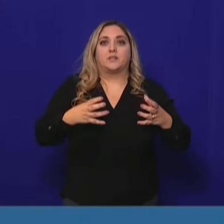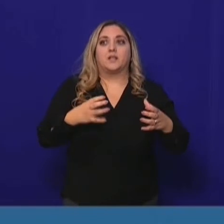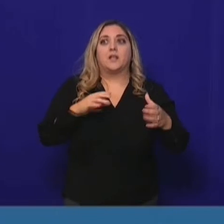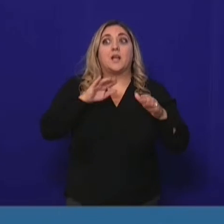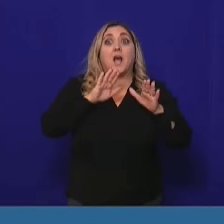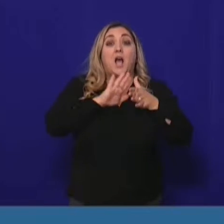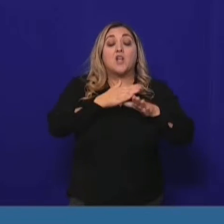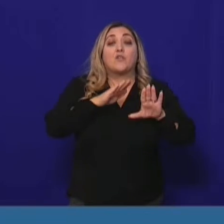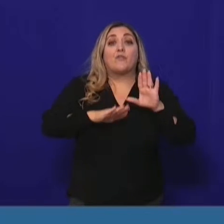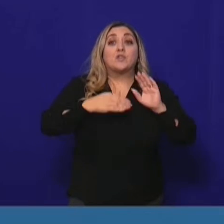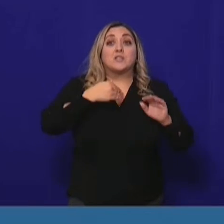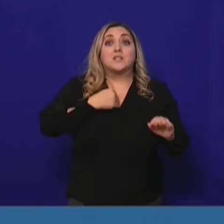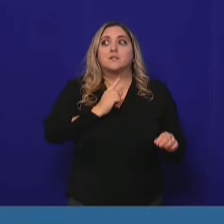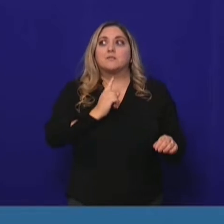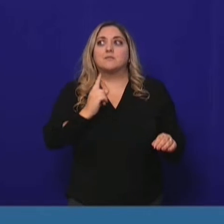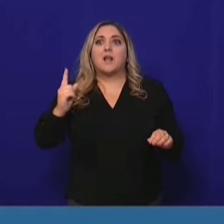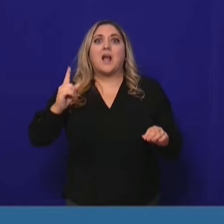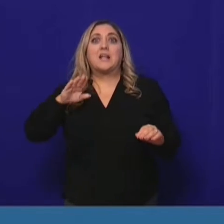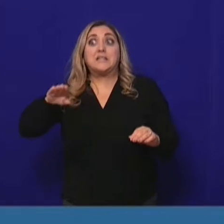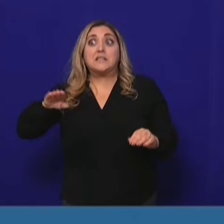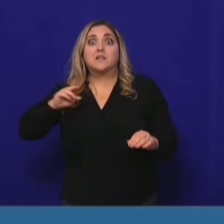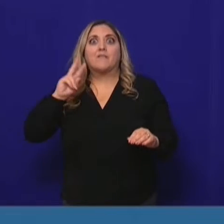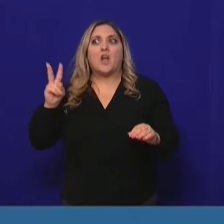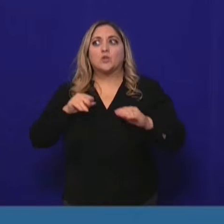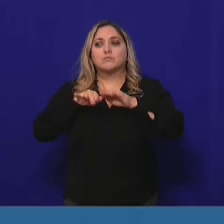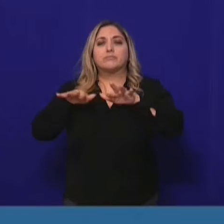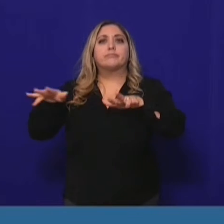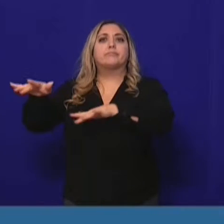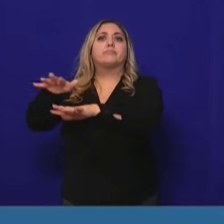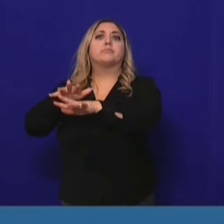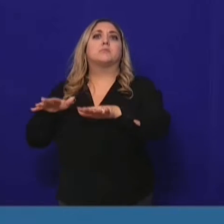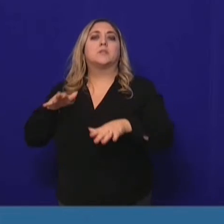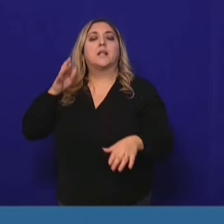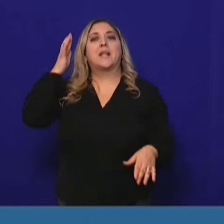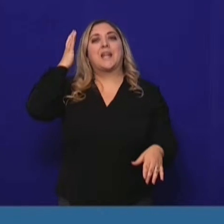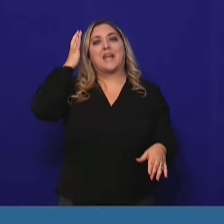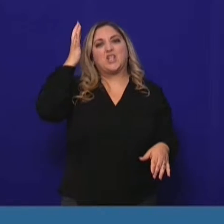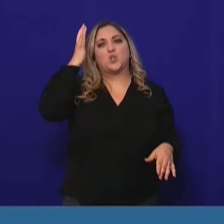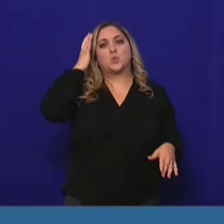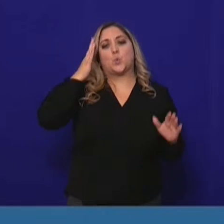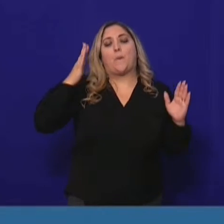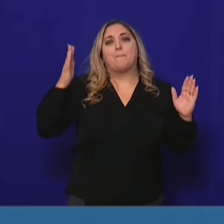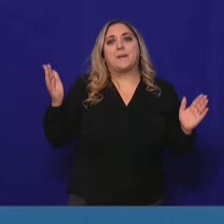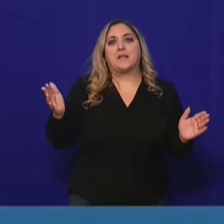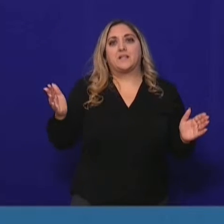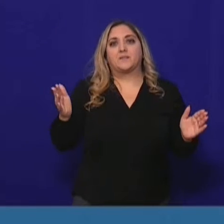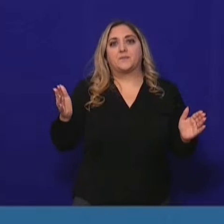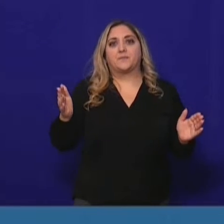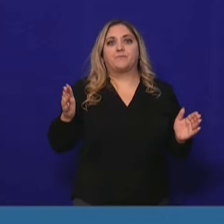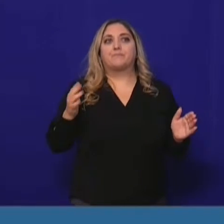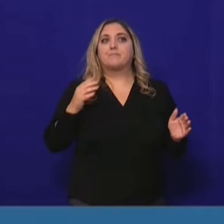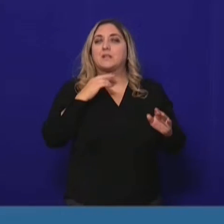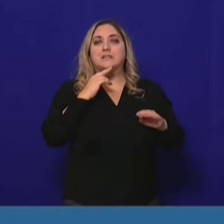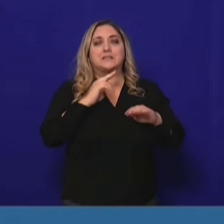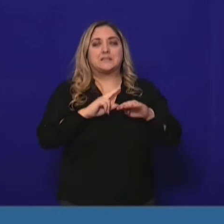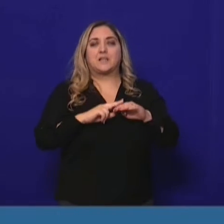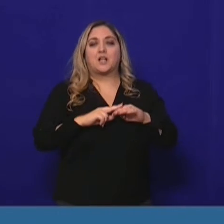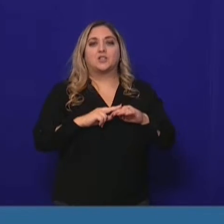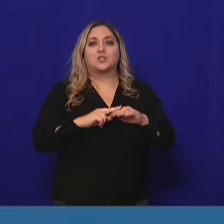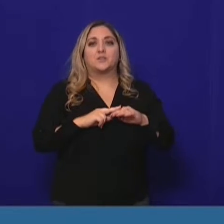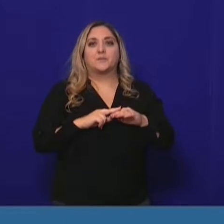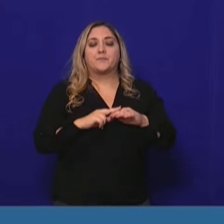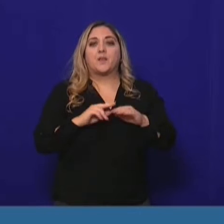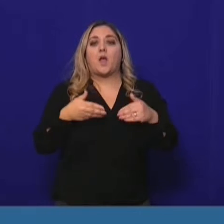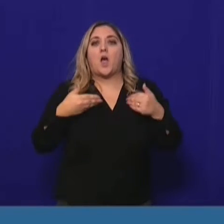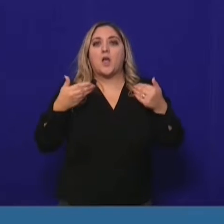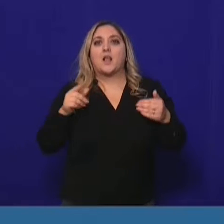ma' persuni oħrajn u mbagħad inti tkun infettiv. Allura dan huwa riskjus li inti tagħmel test biex inti tkun żgur li inti